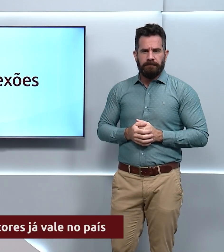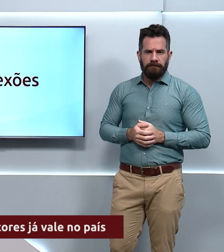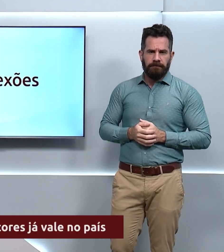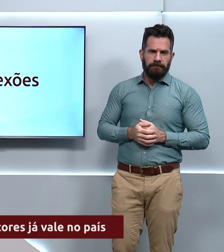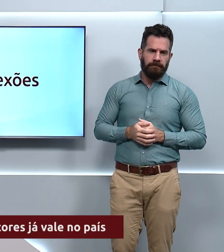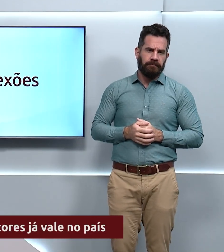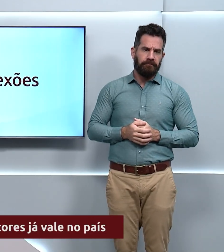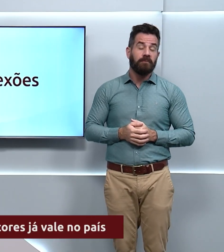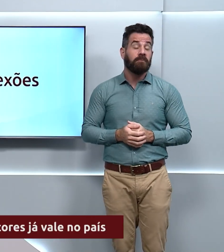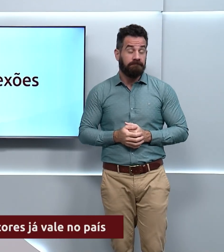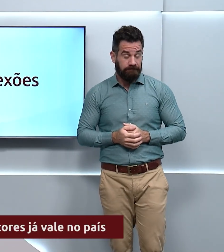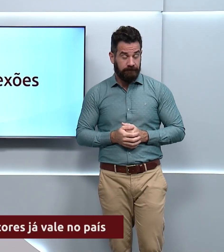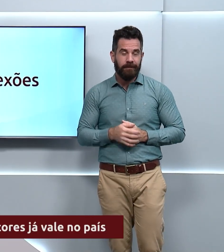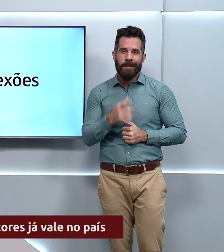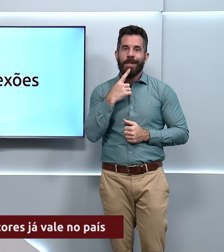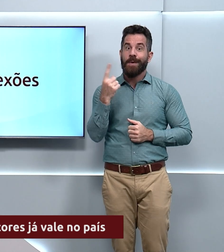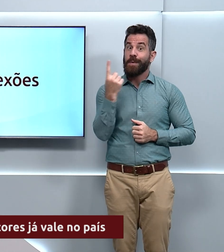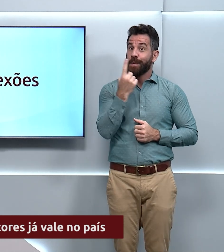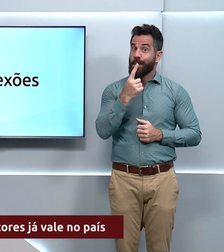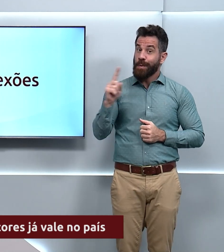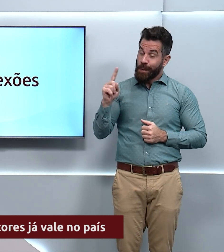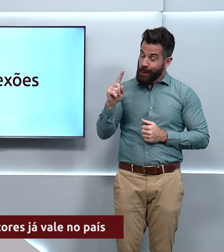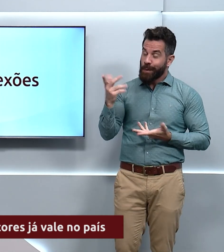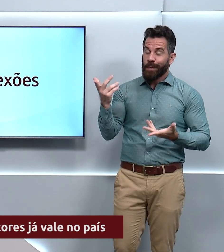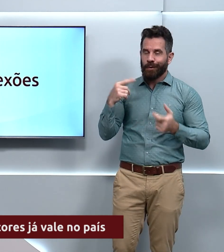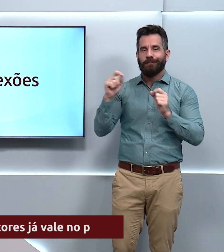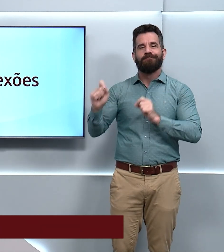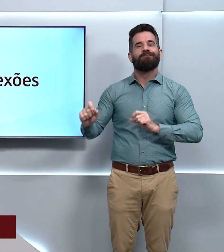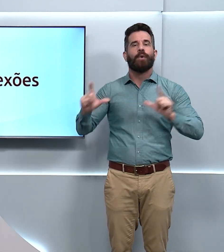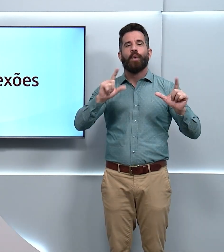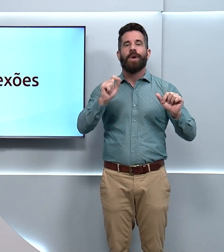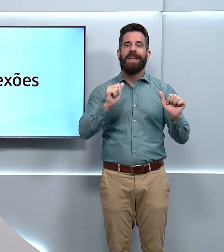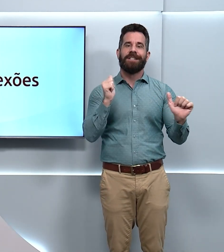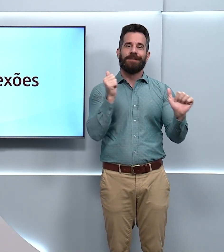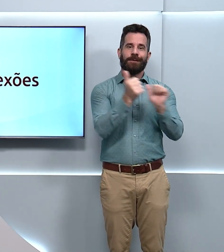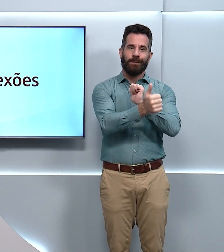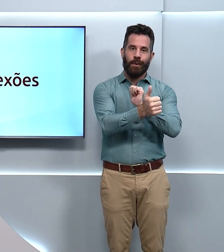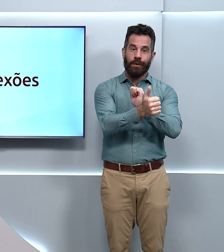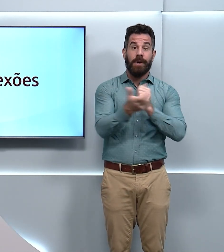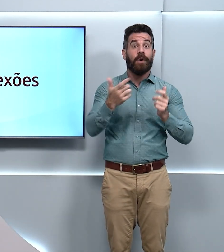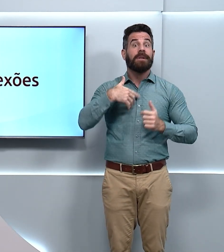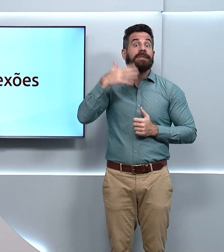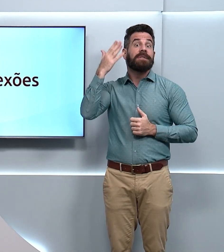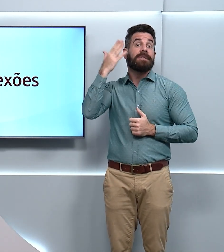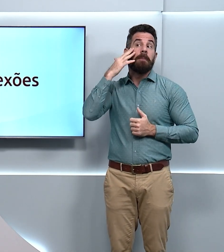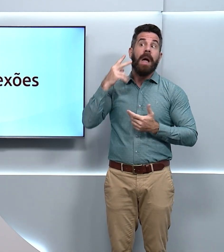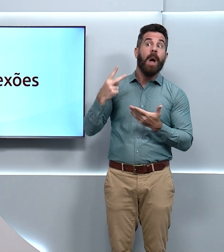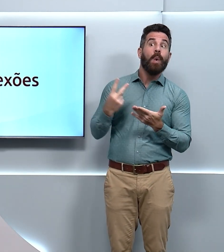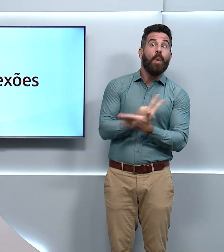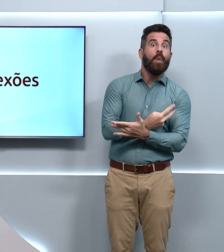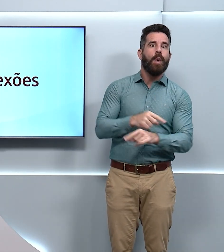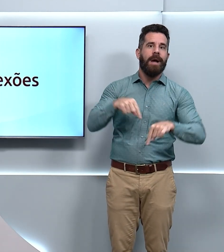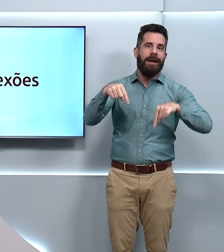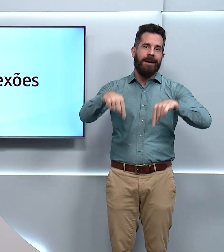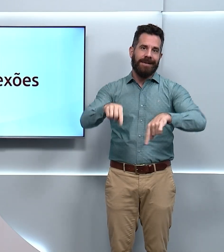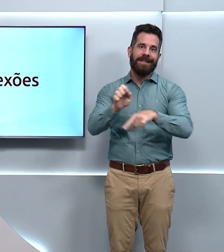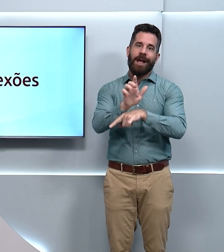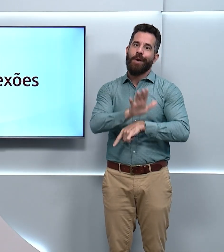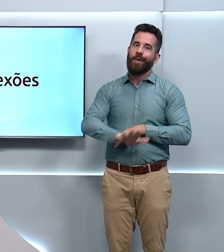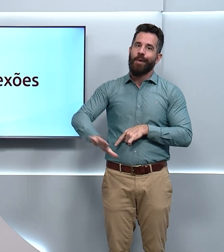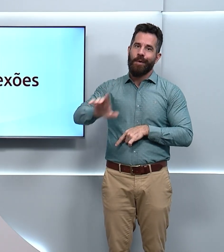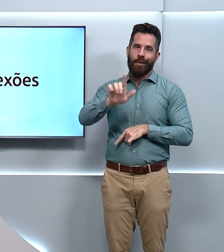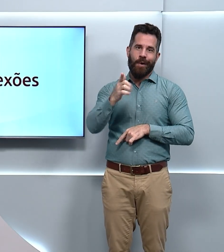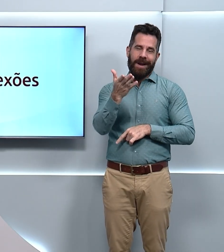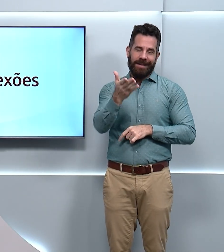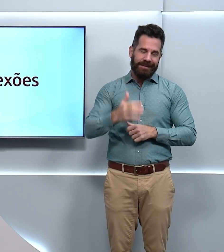Bom, e para finalizar o programa de hoje, a gente fala sobre esportes. É hora de saber o que está acontecendo aqui no estado